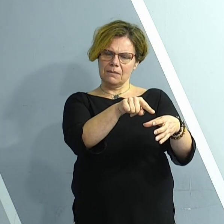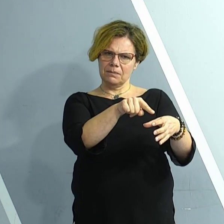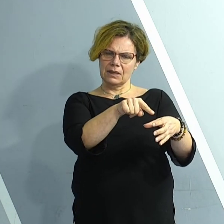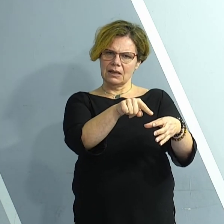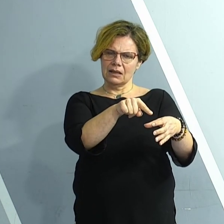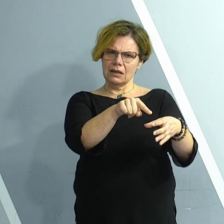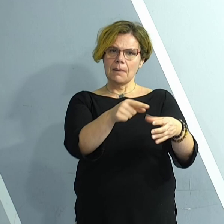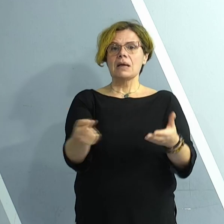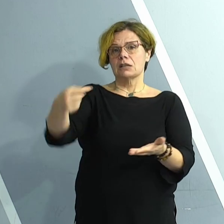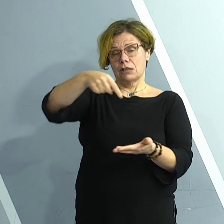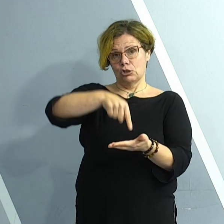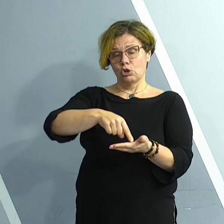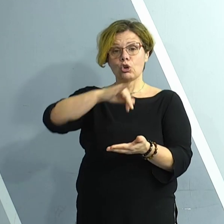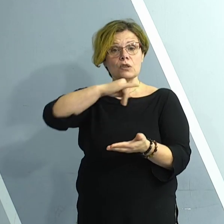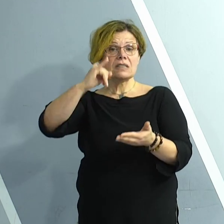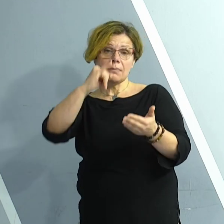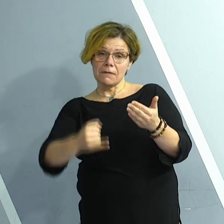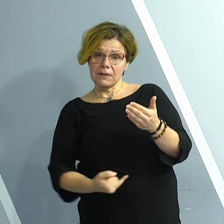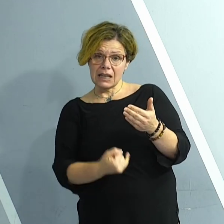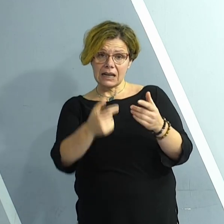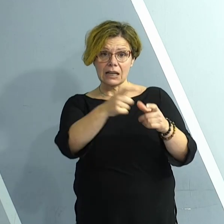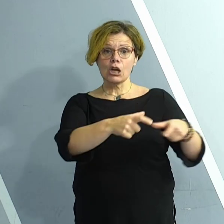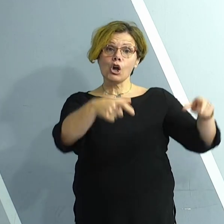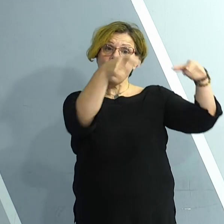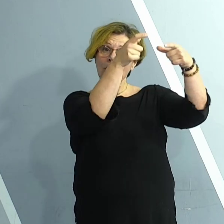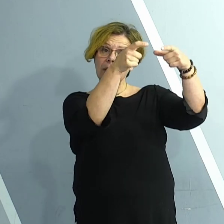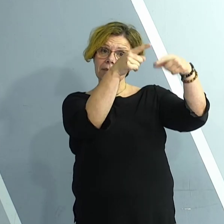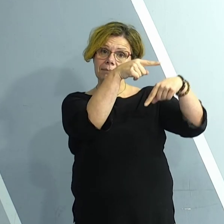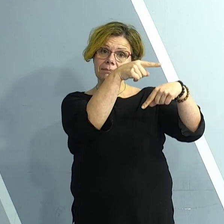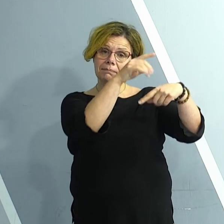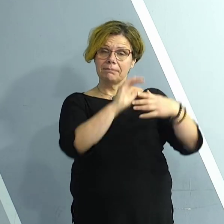per il ritorno della semifinale di Coppa.